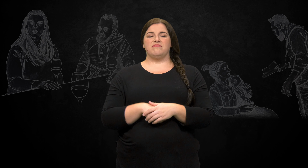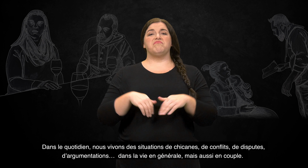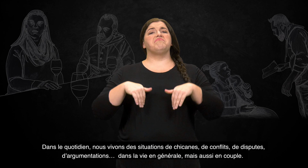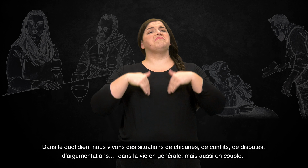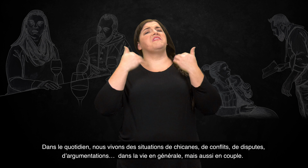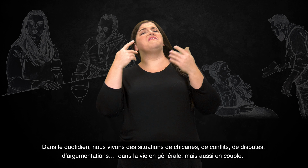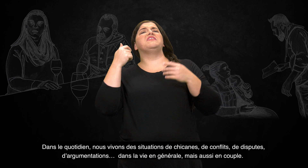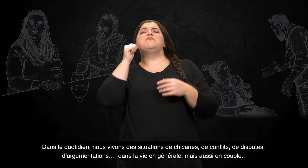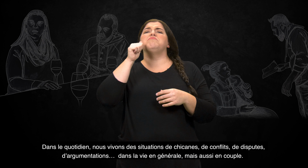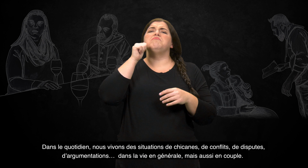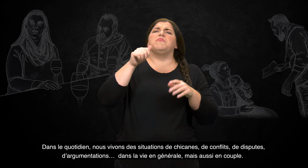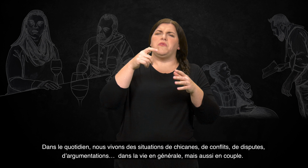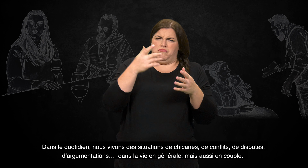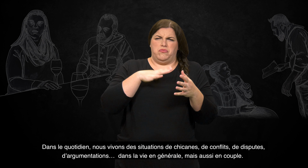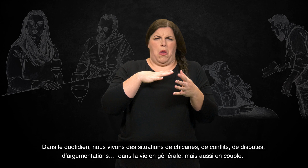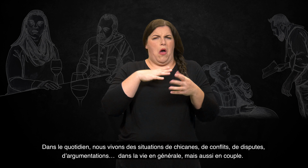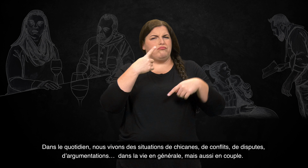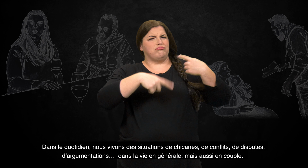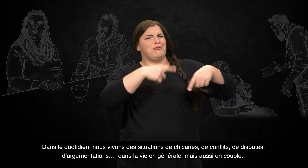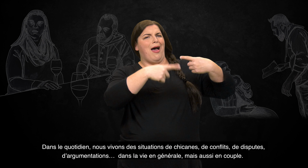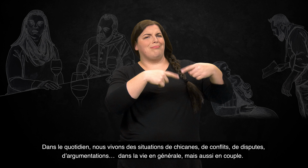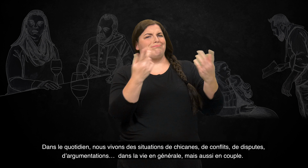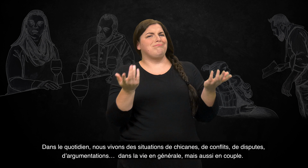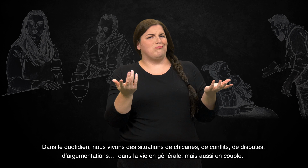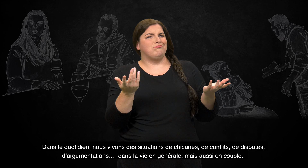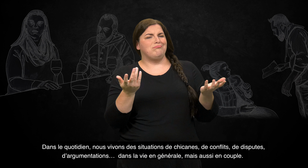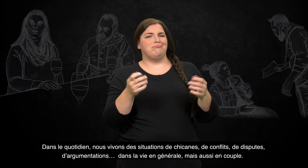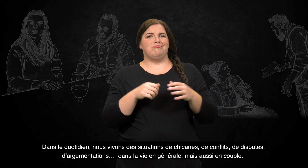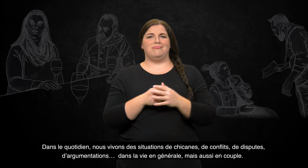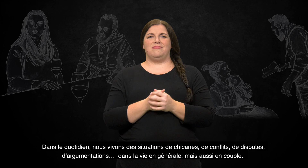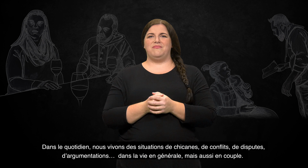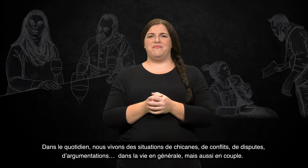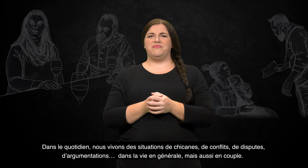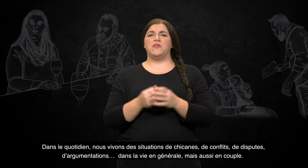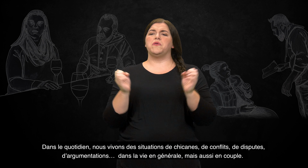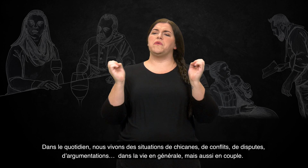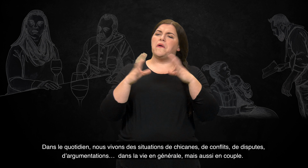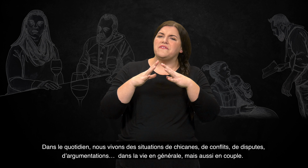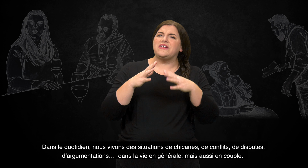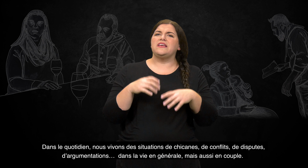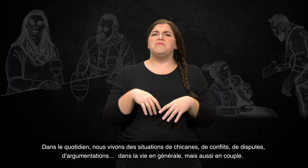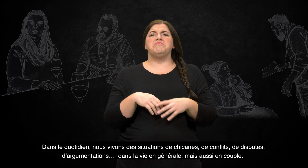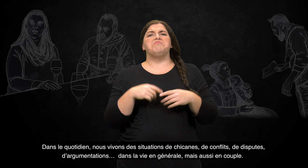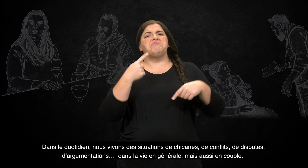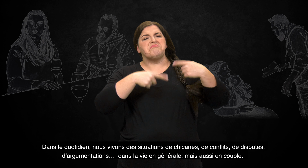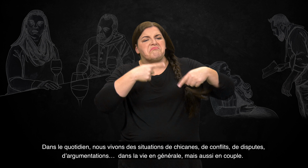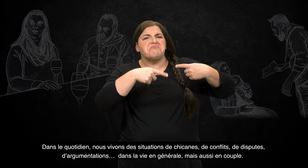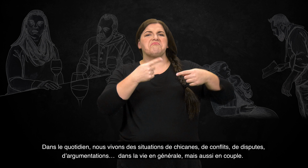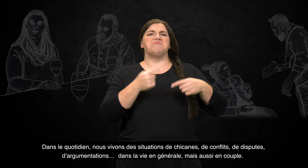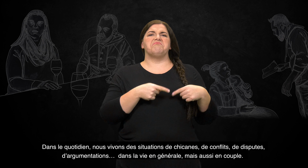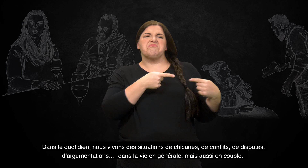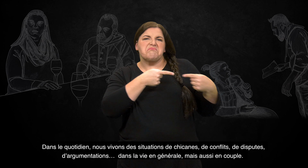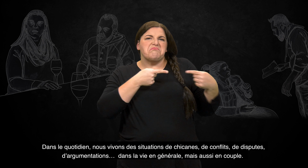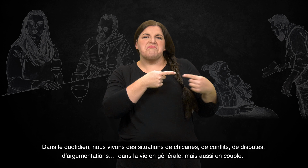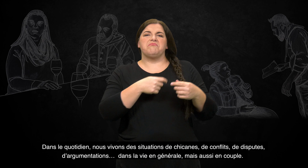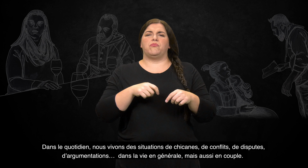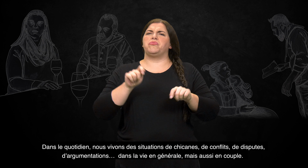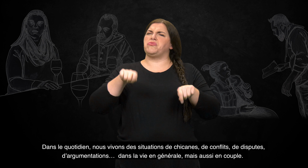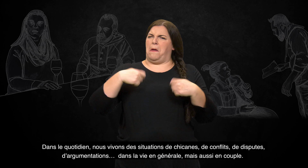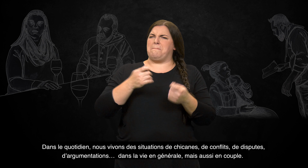Dans le quotidien, nous vivons des situations de chicane, de conflits, de disputes, d'argumentations. Dans la